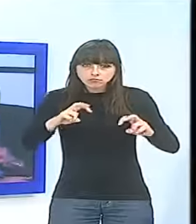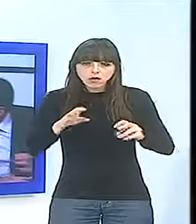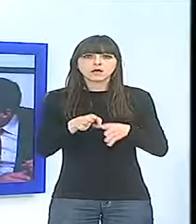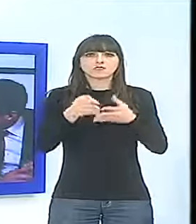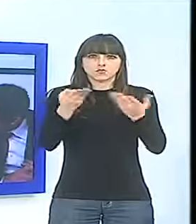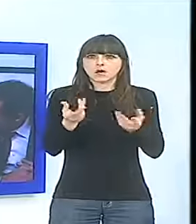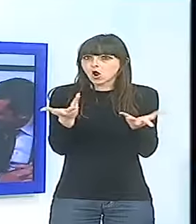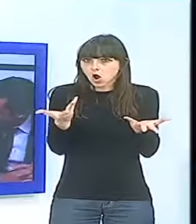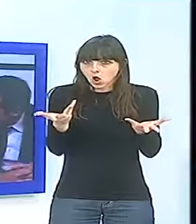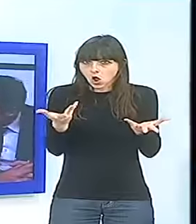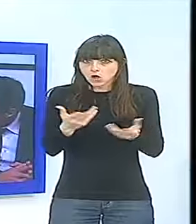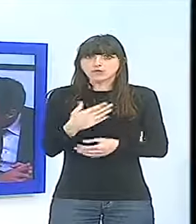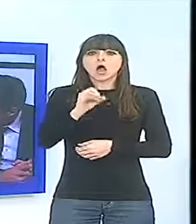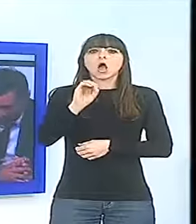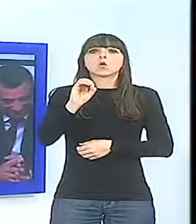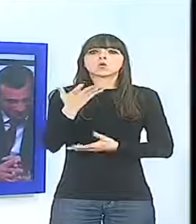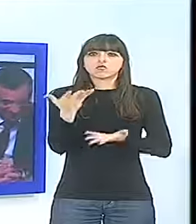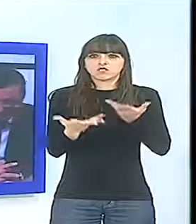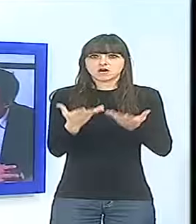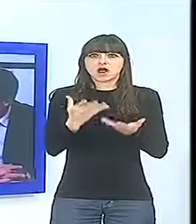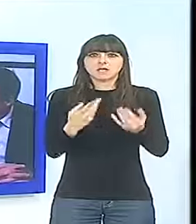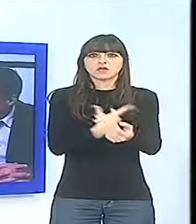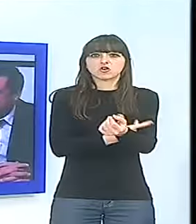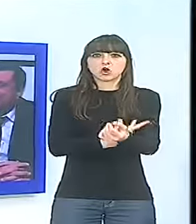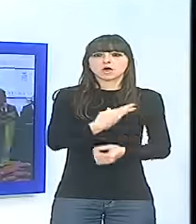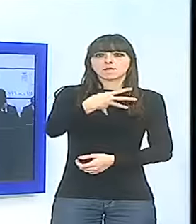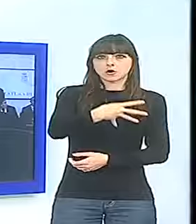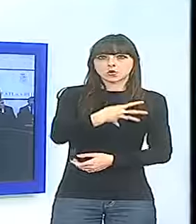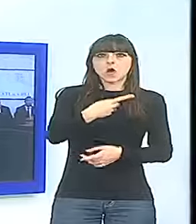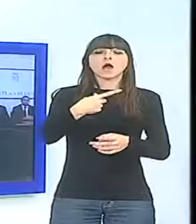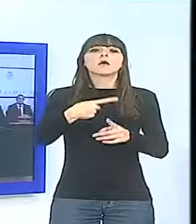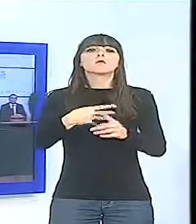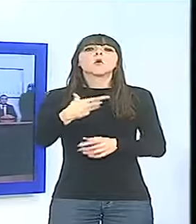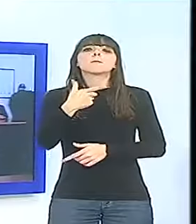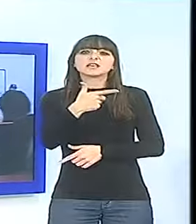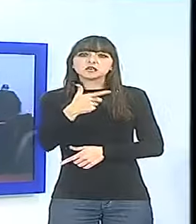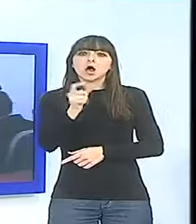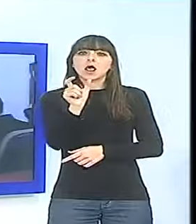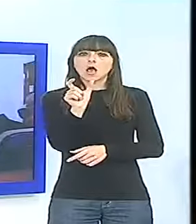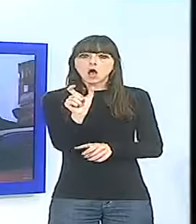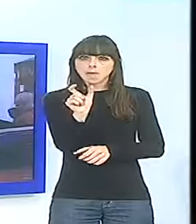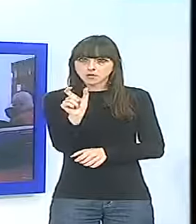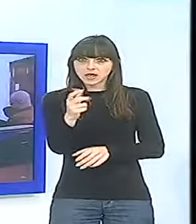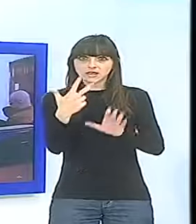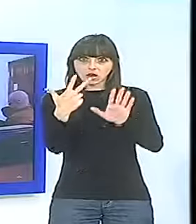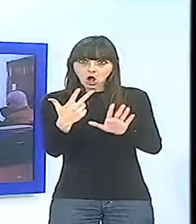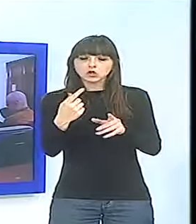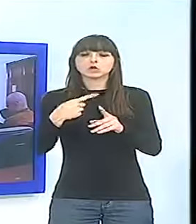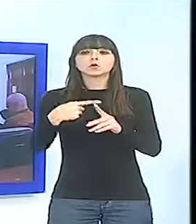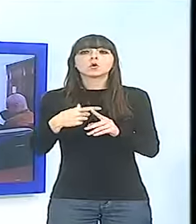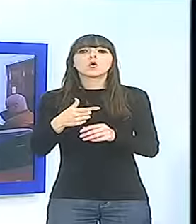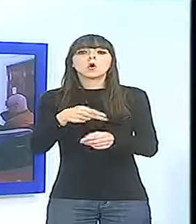popper, sono stati rinvenuti 15 grammi di marijuana, un caricatore bifilare con 8 proiettili e un coltello a